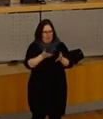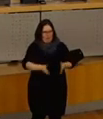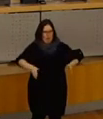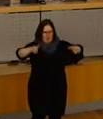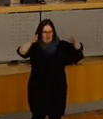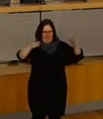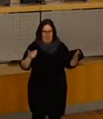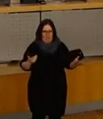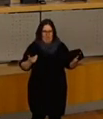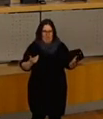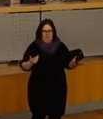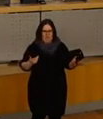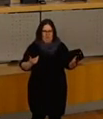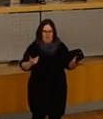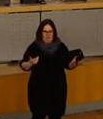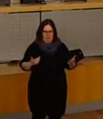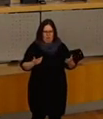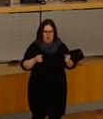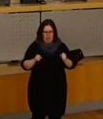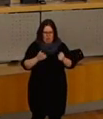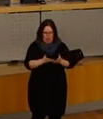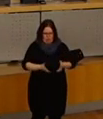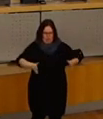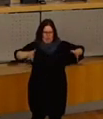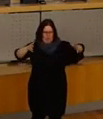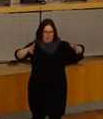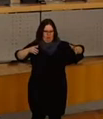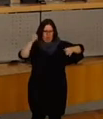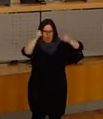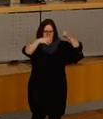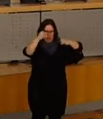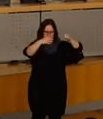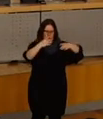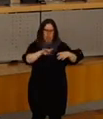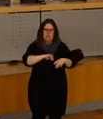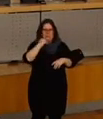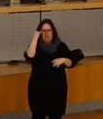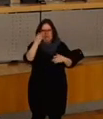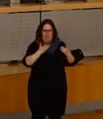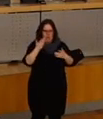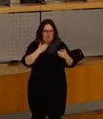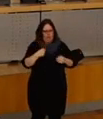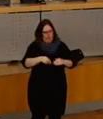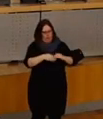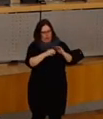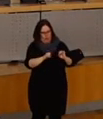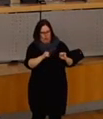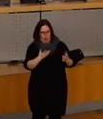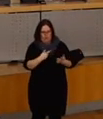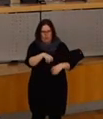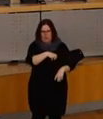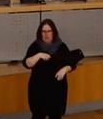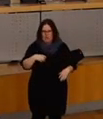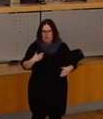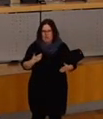hardturm form von symbolen containern und da ist unsere idee dass man das unterstützen könnte von dresden